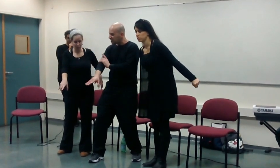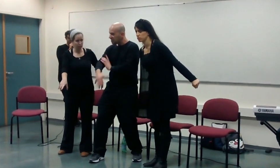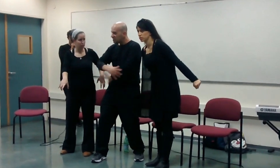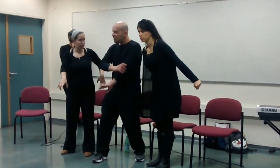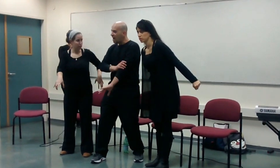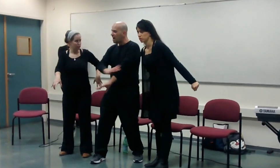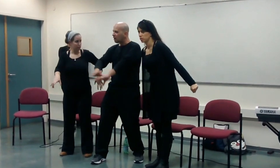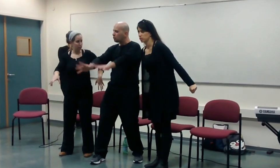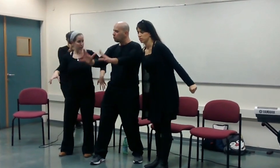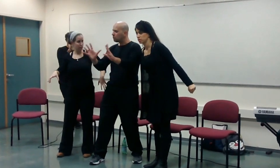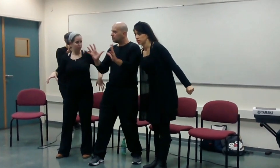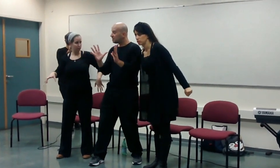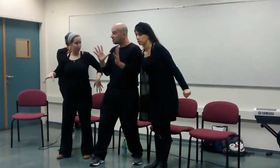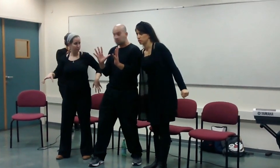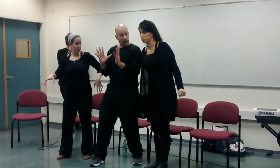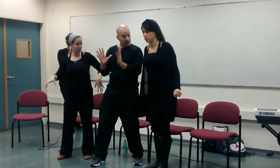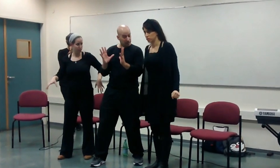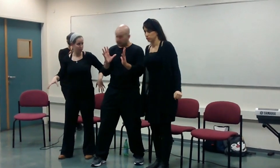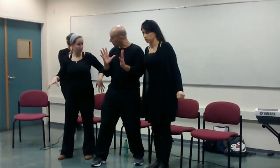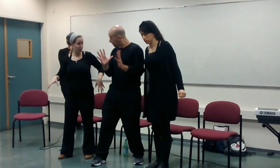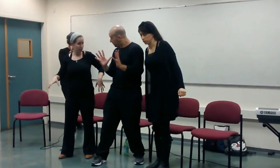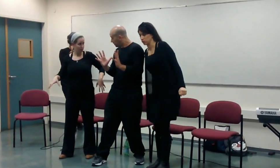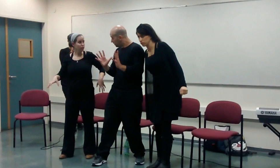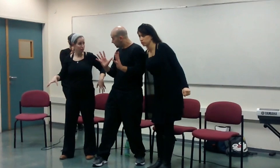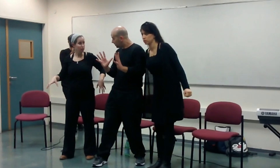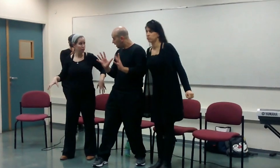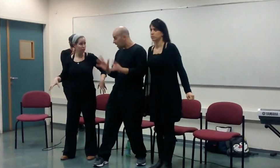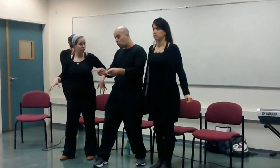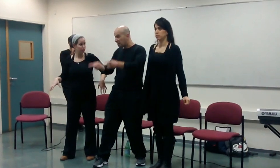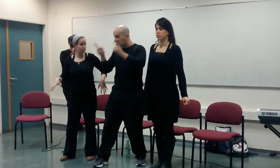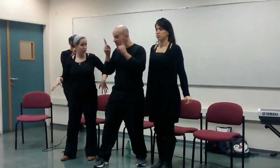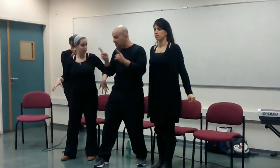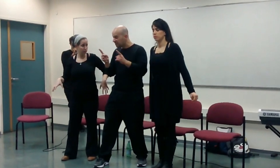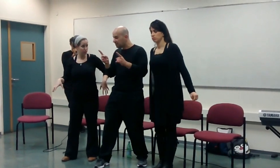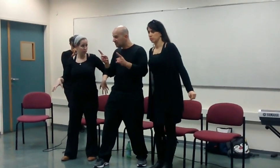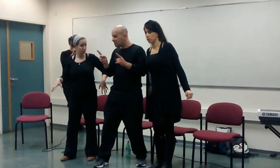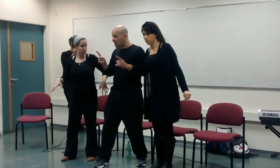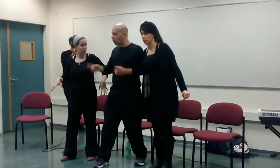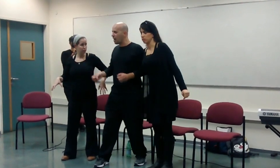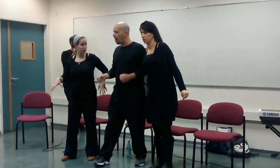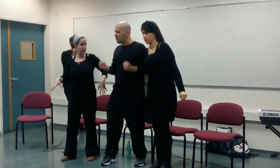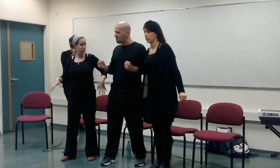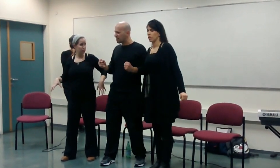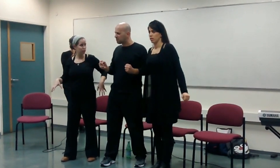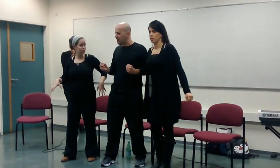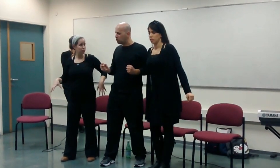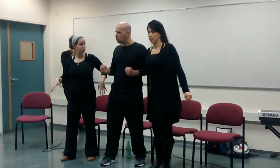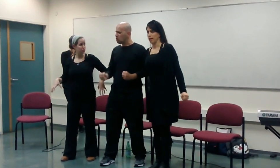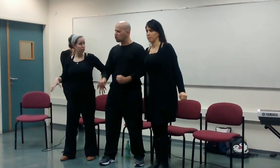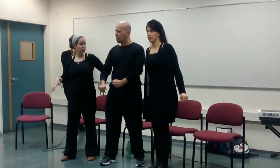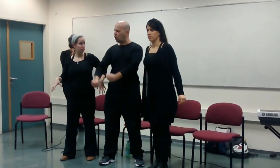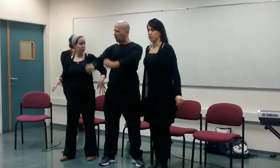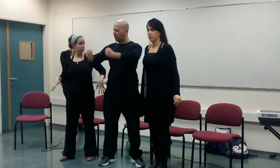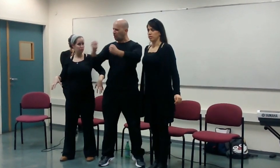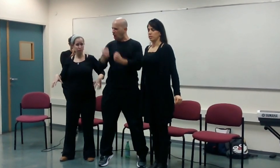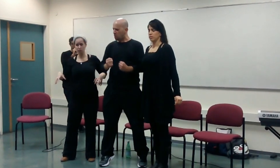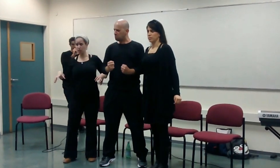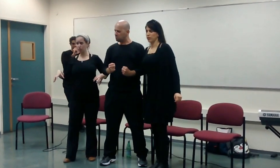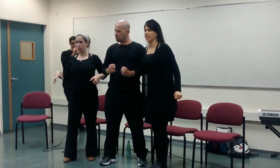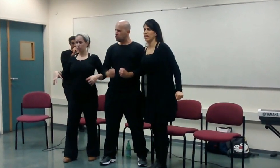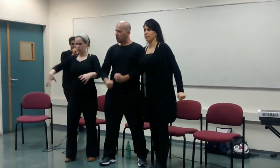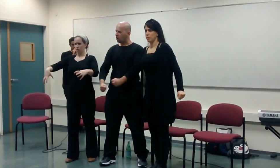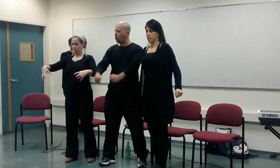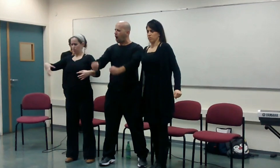אחת. דרך אחת. דרך אחת. אנחנו נדבק. אנחנו נתמיד. אנחנו נאמין לעצמנו שאנחנו